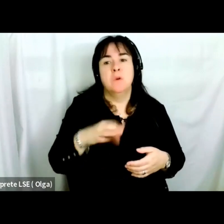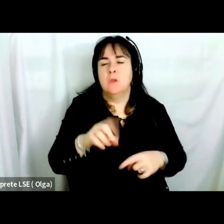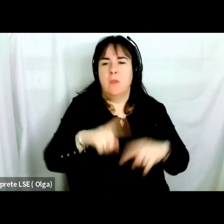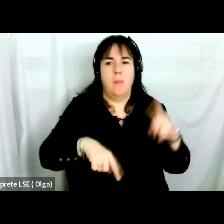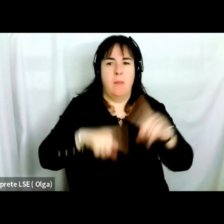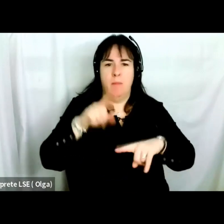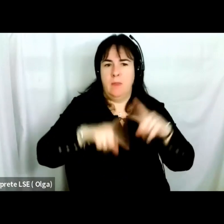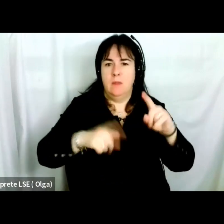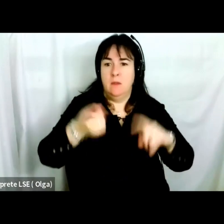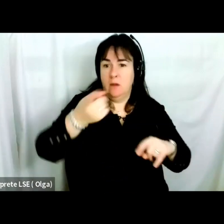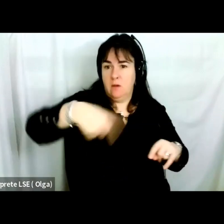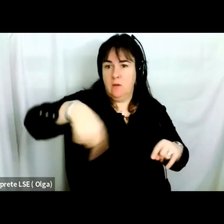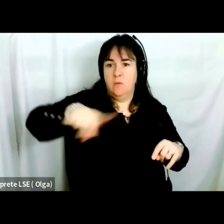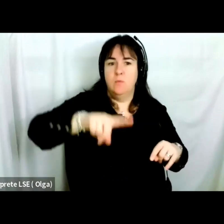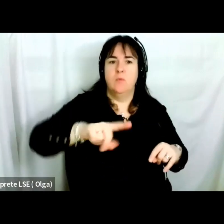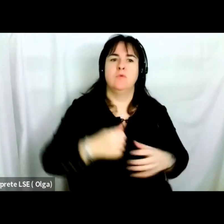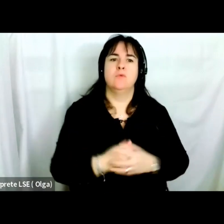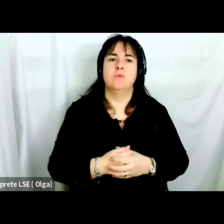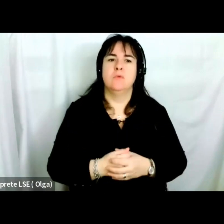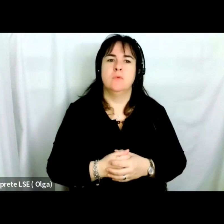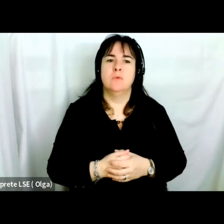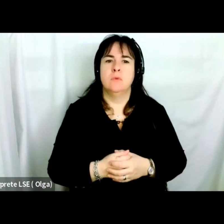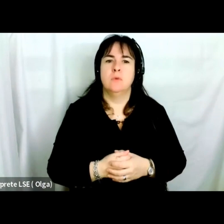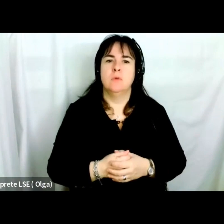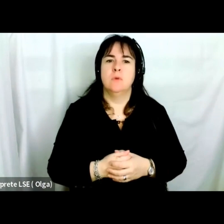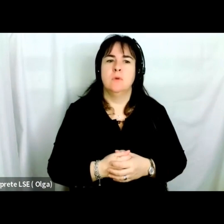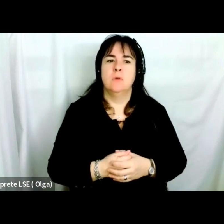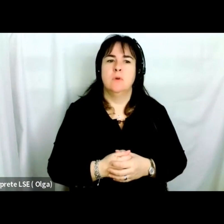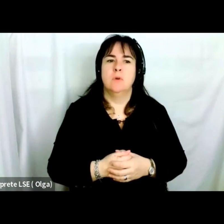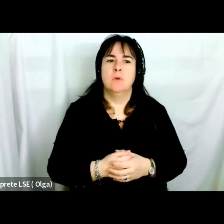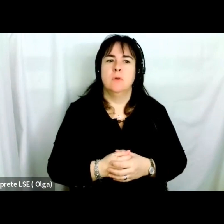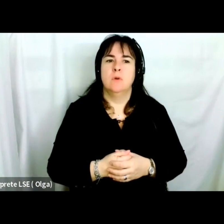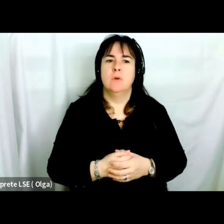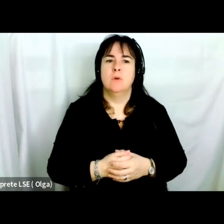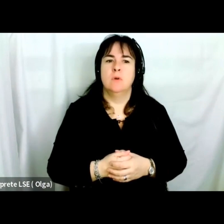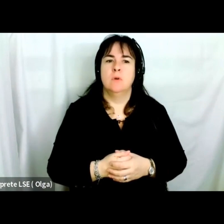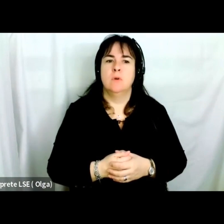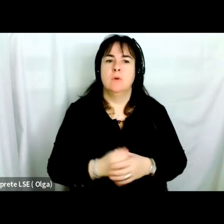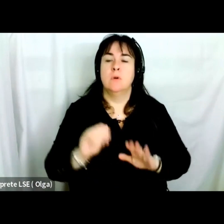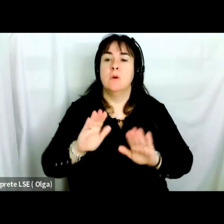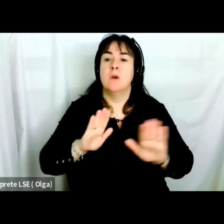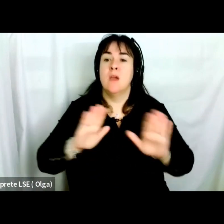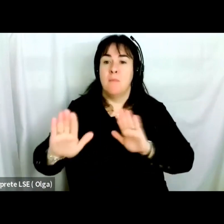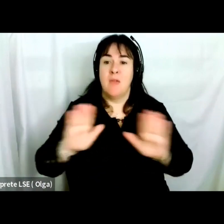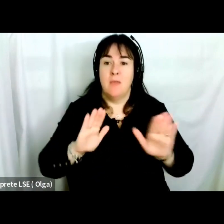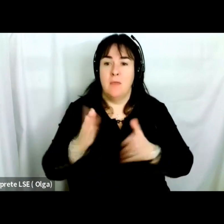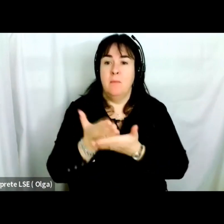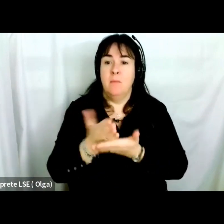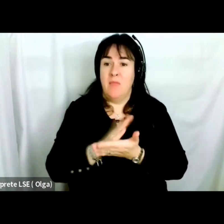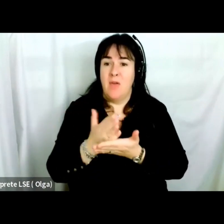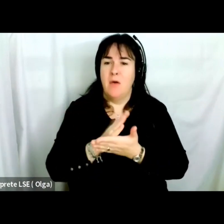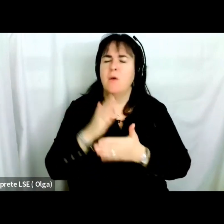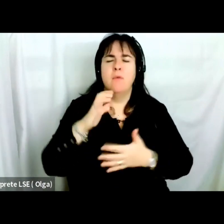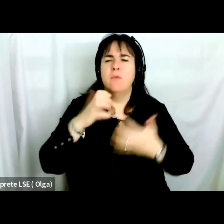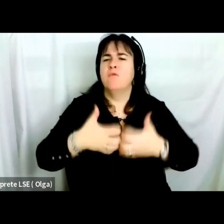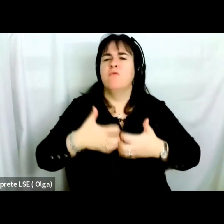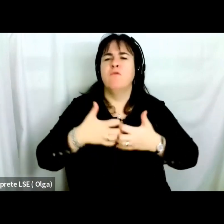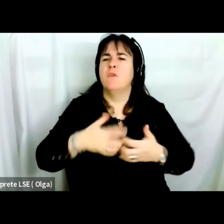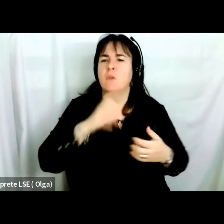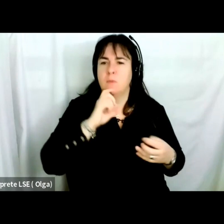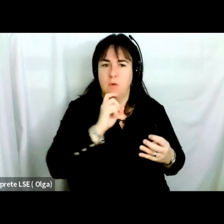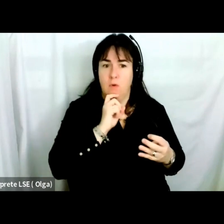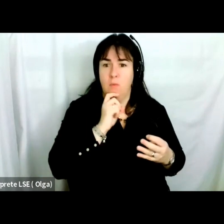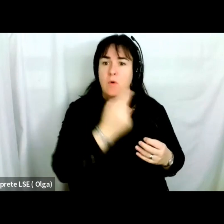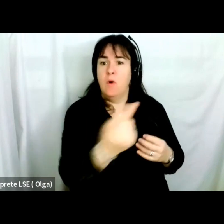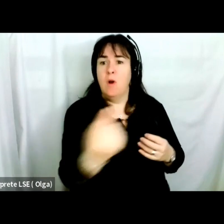vosotros consideréis oportuno. Y la mediación, pues ¿cómo funciona? Pues primero, cada uno va a exponer su punto